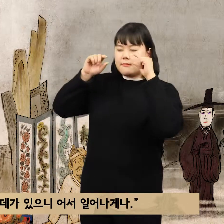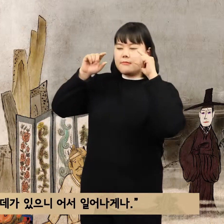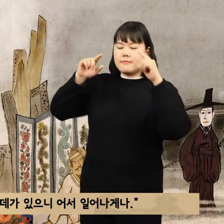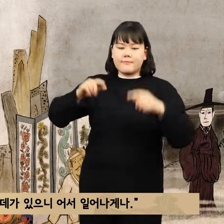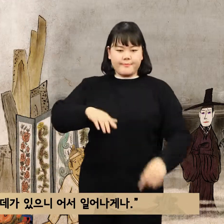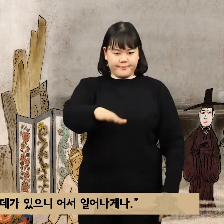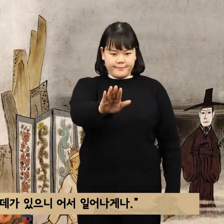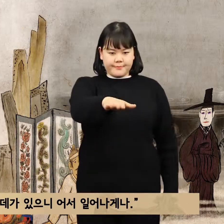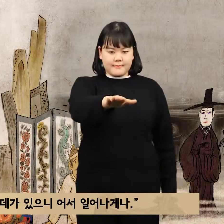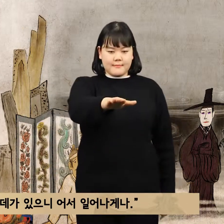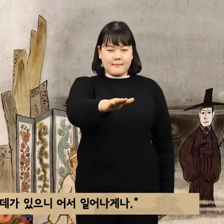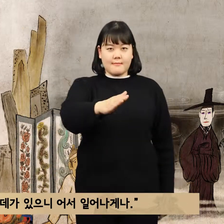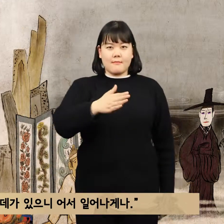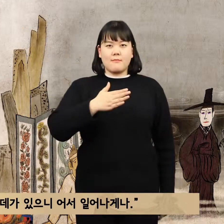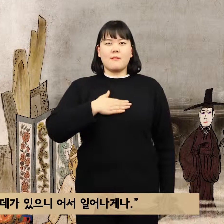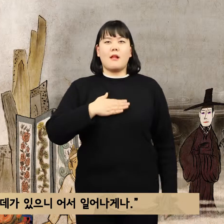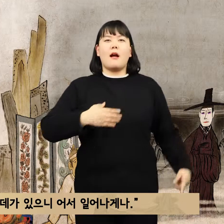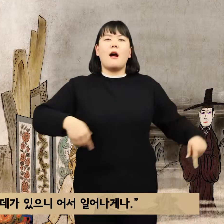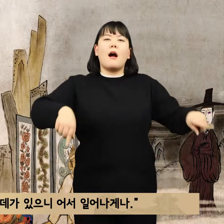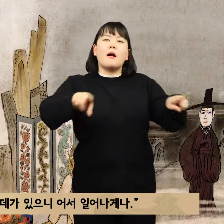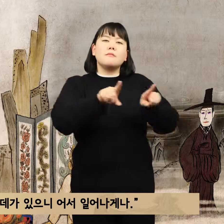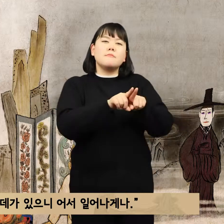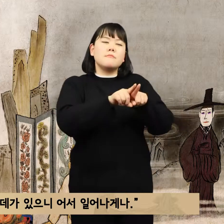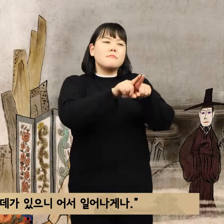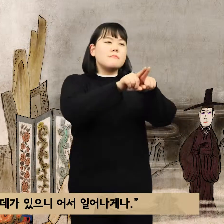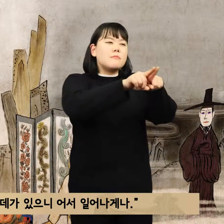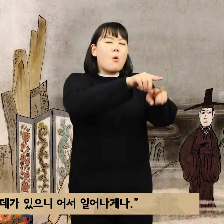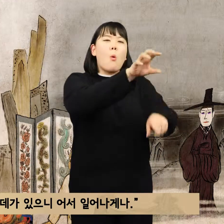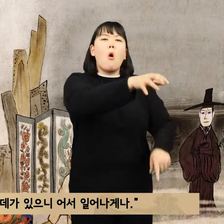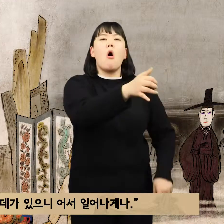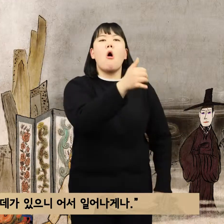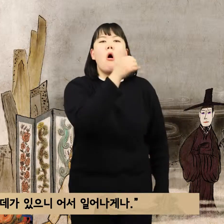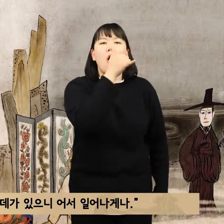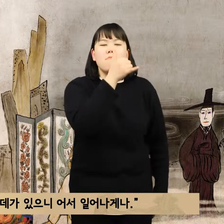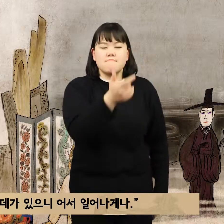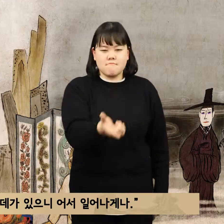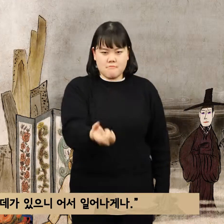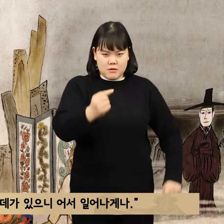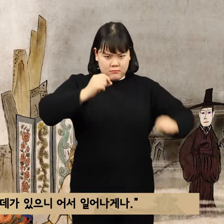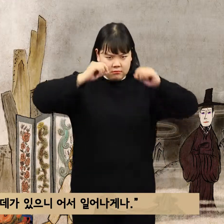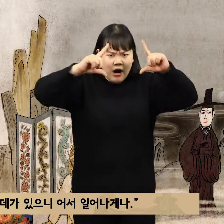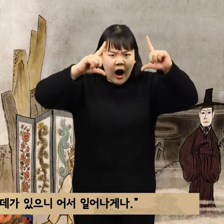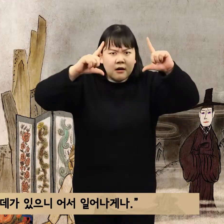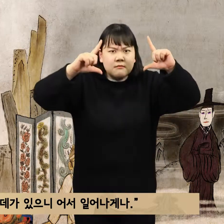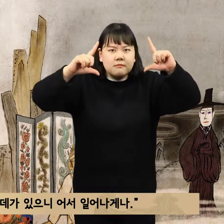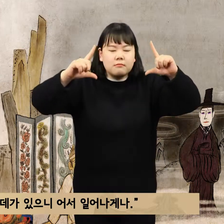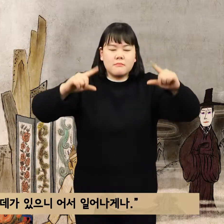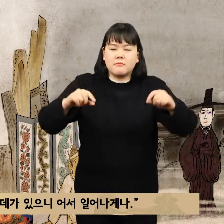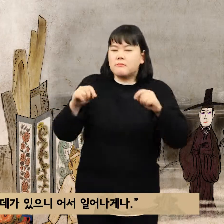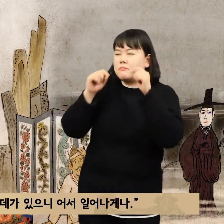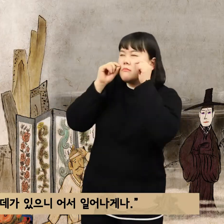사또 양반, 나랑 갈 데가 있으니 어서 일어나게나.